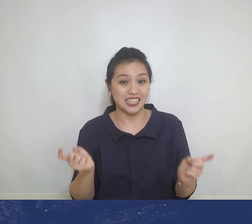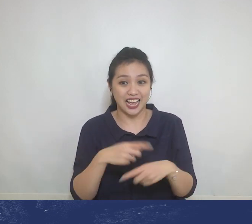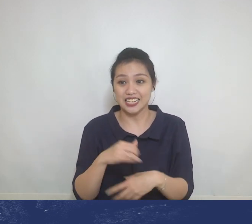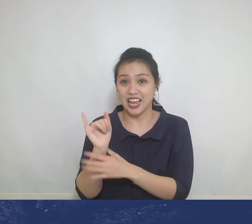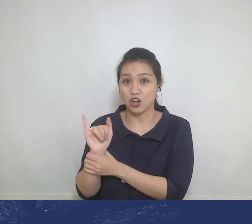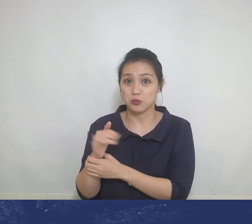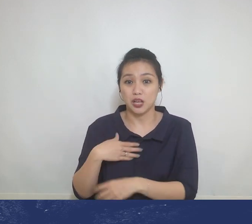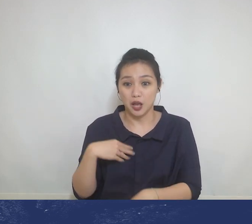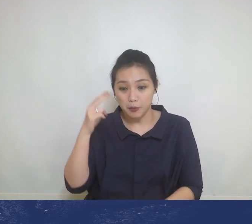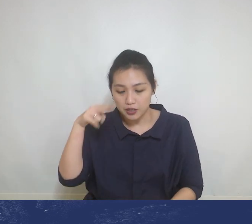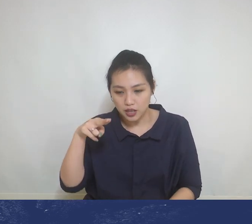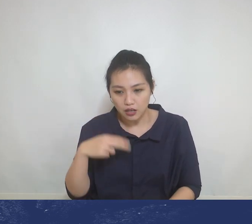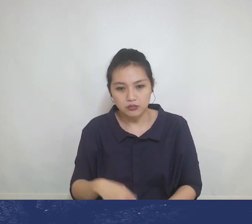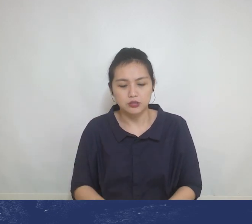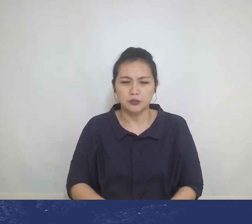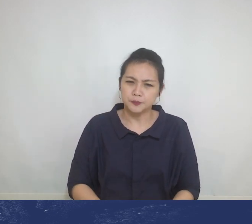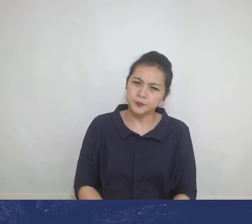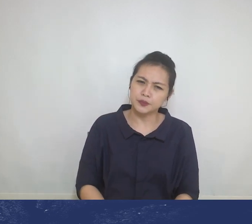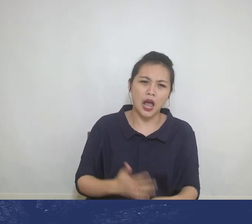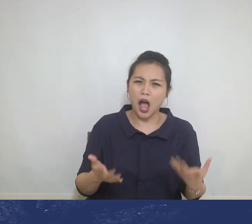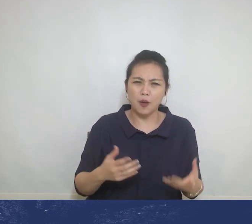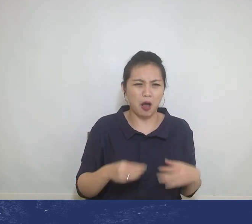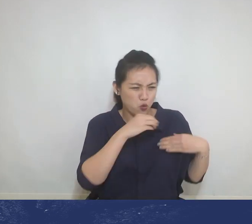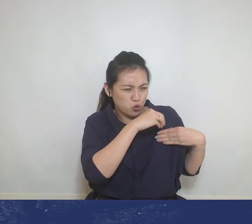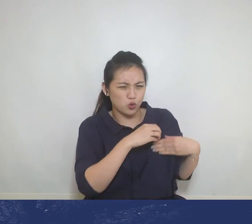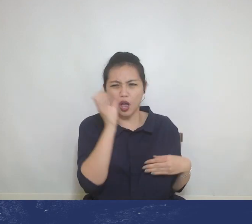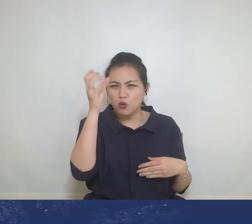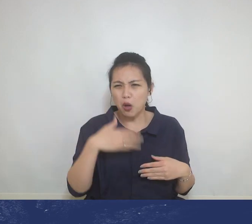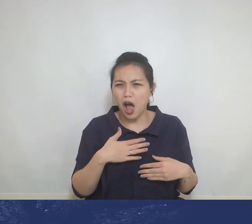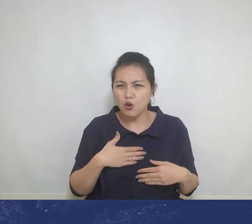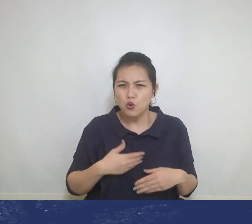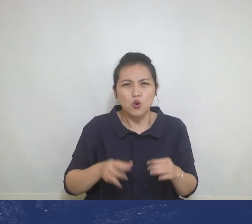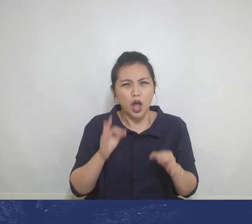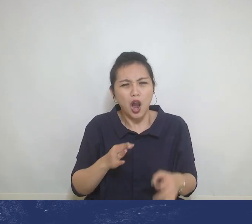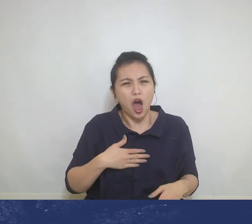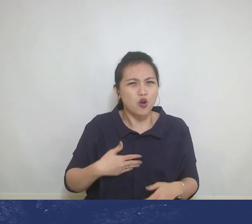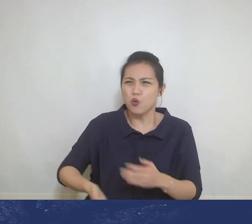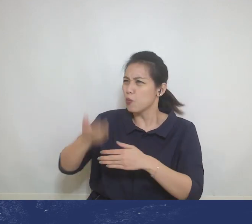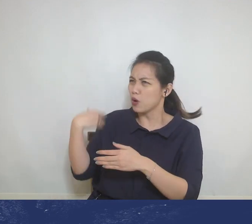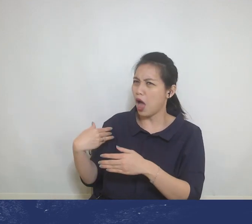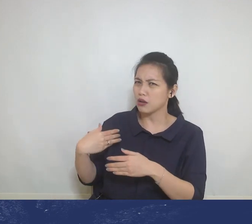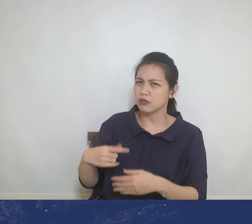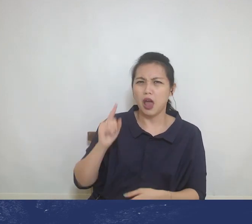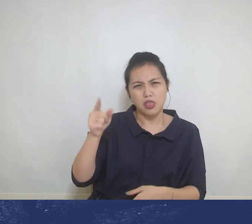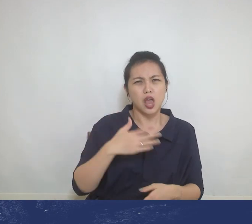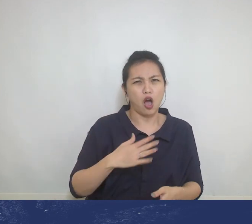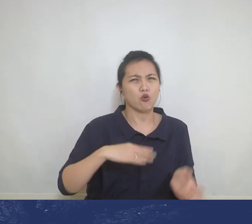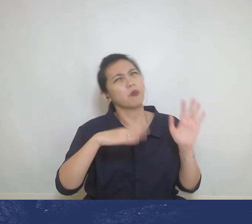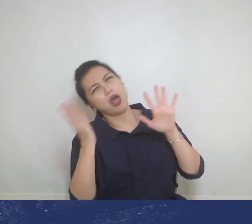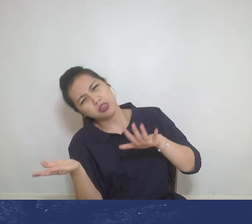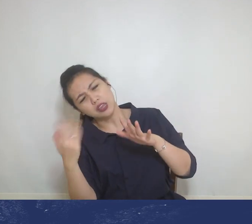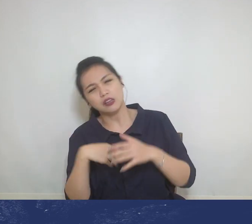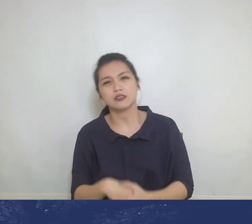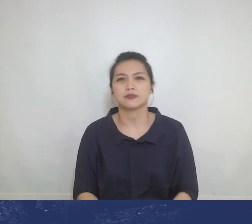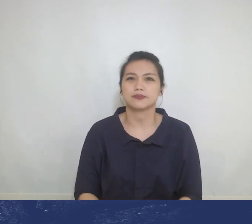Kalau saya jadi Yakub ya, saya baca gini itu kayak saya tuh mikir, apa benefitnya untuk aku kalau aku pulang? Selain daripada aku taruh nyawaku, taruh